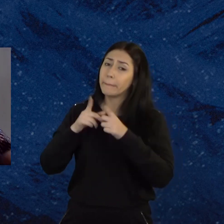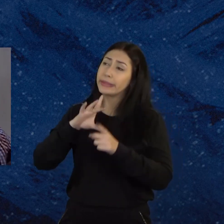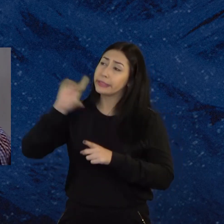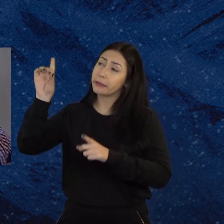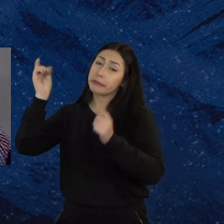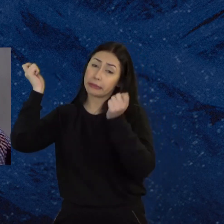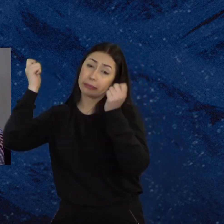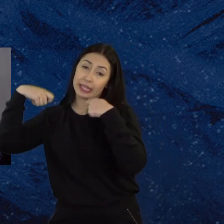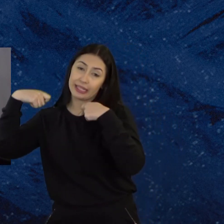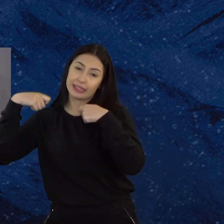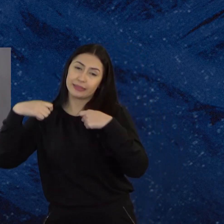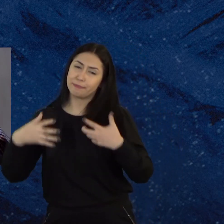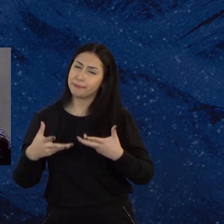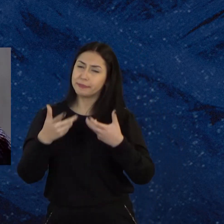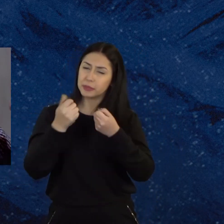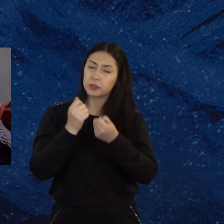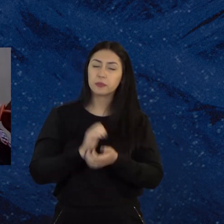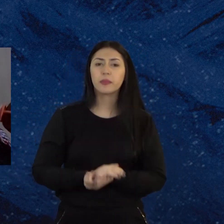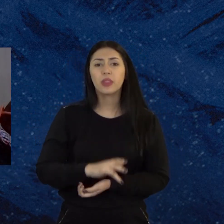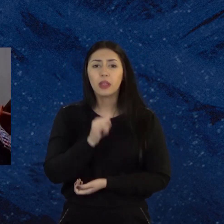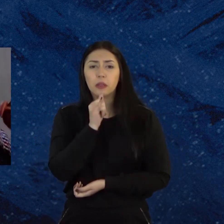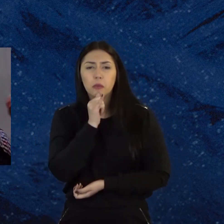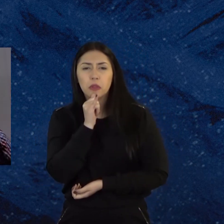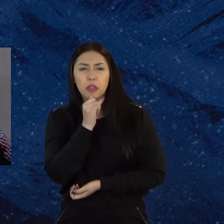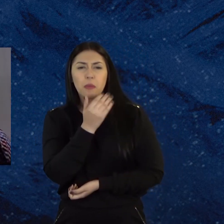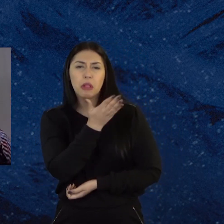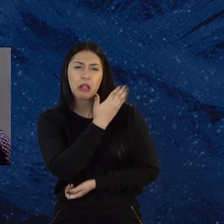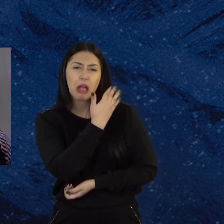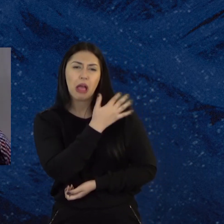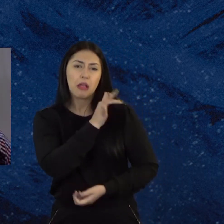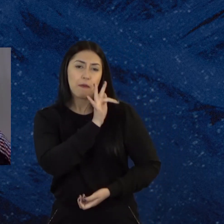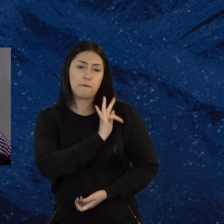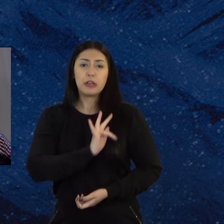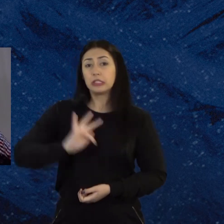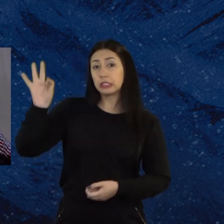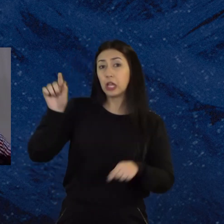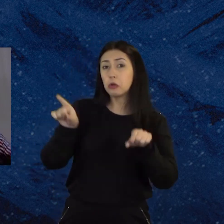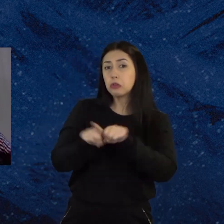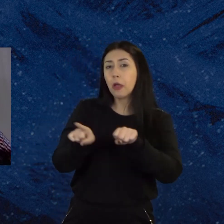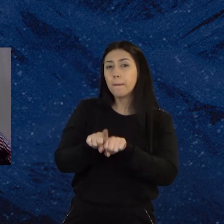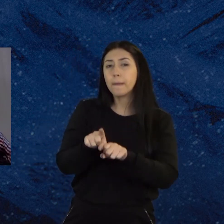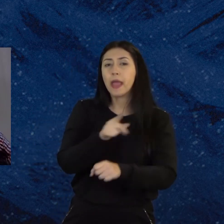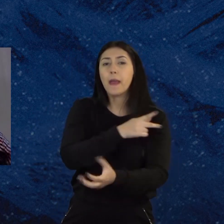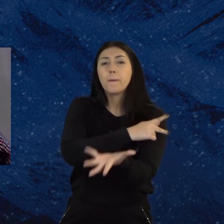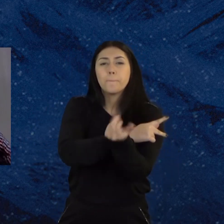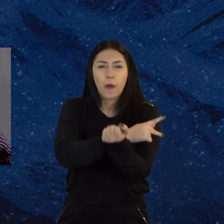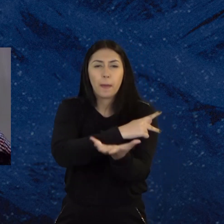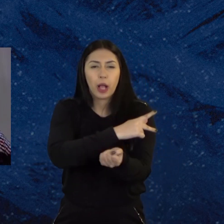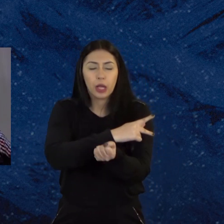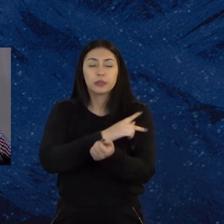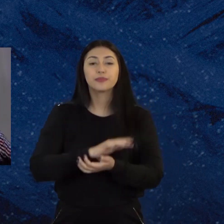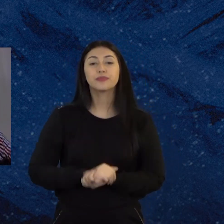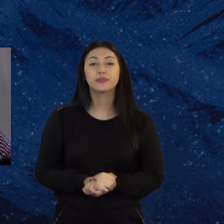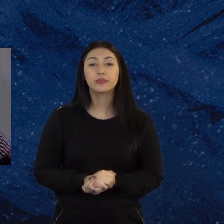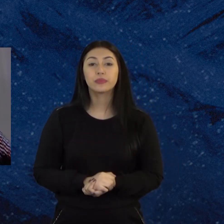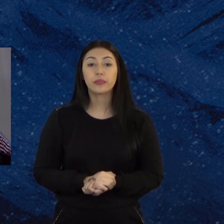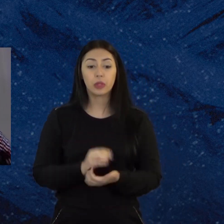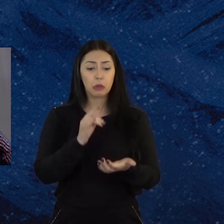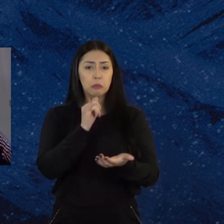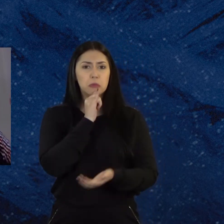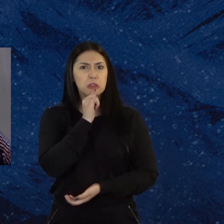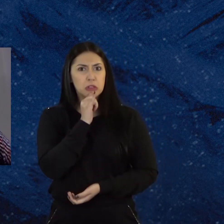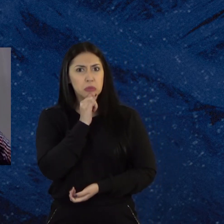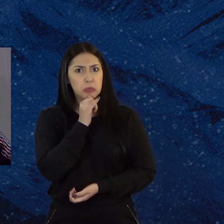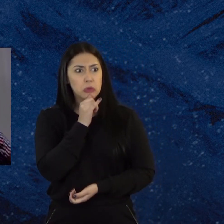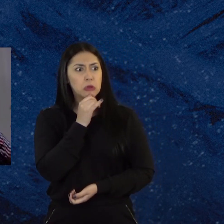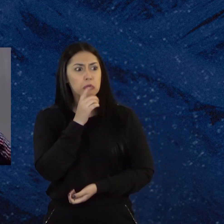Ali no exemplo que o irmão Deus usou, ali do fariseu publicano, isso mostra para nós um exemplo muito forte de quem